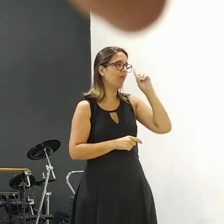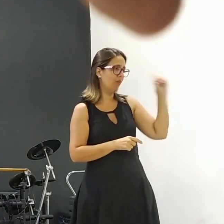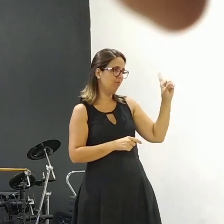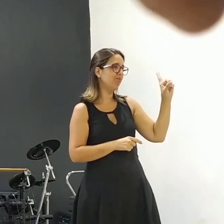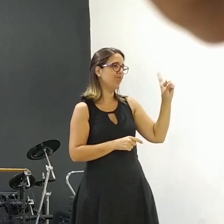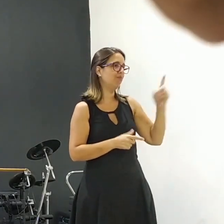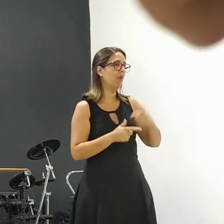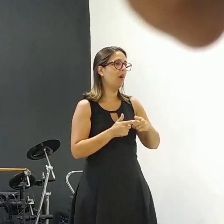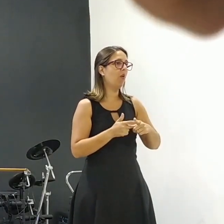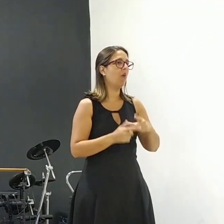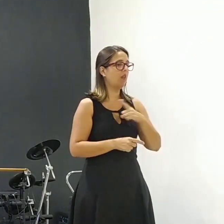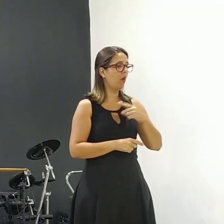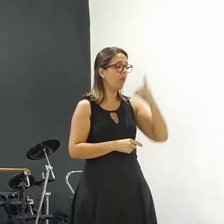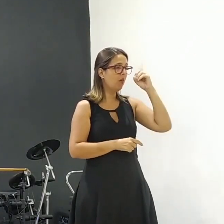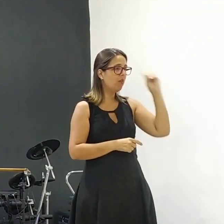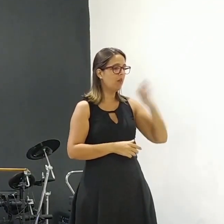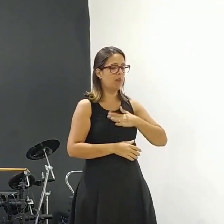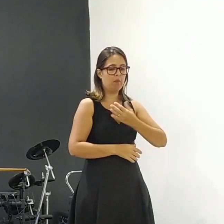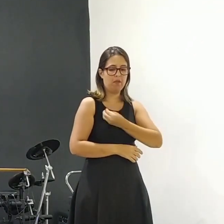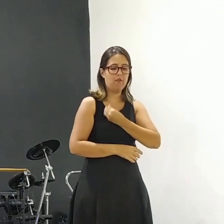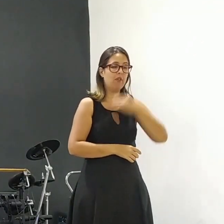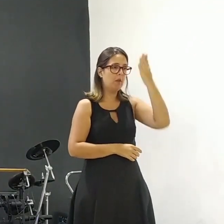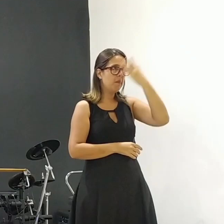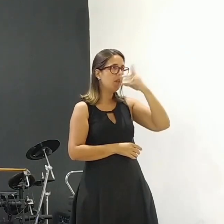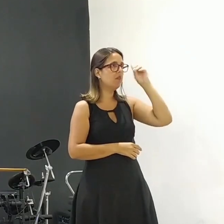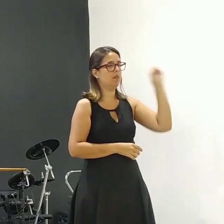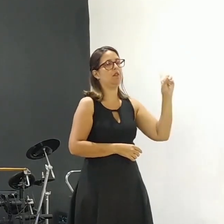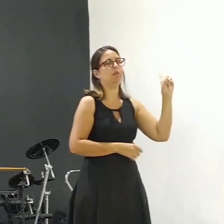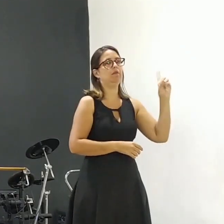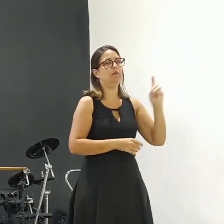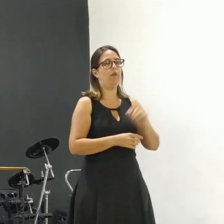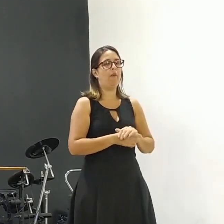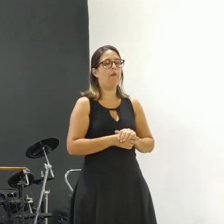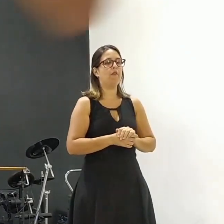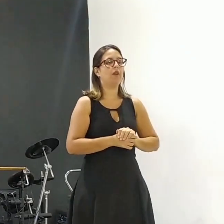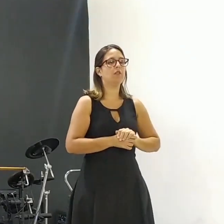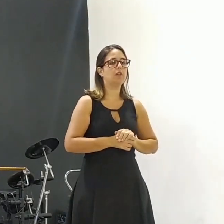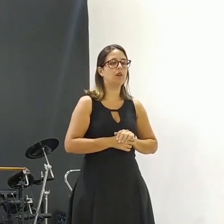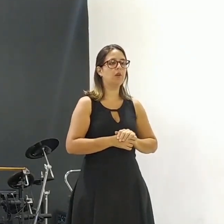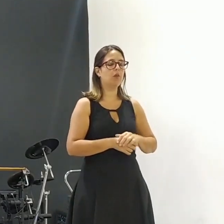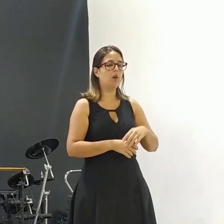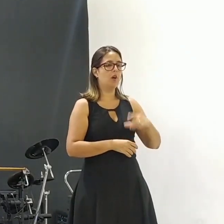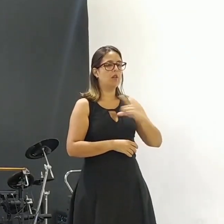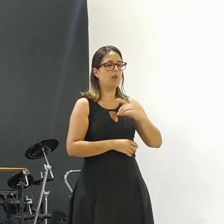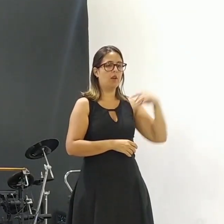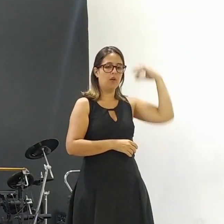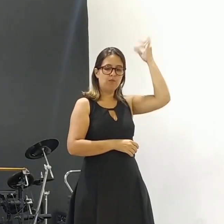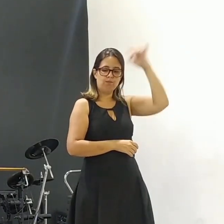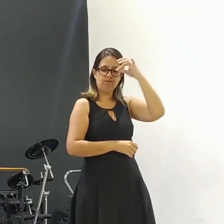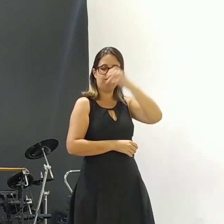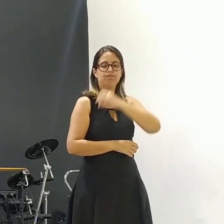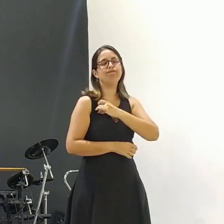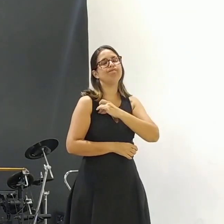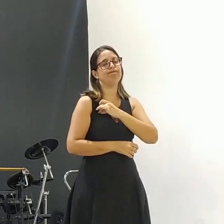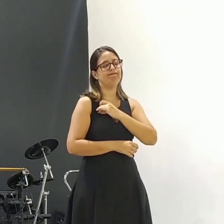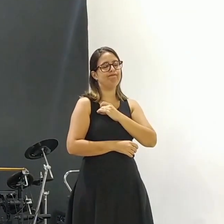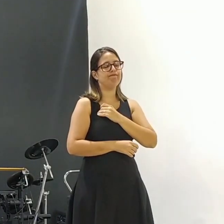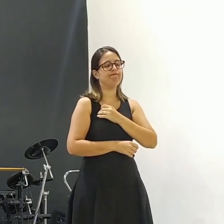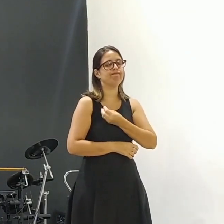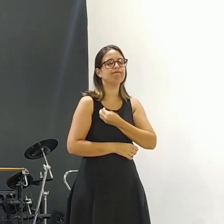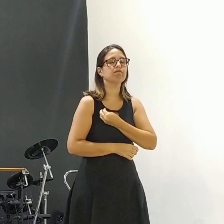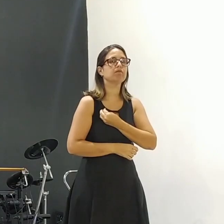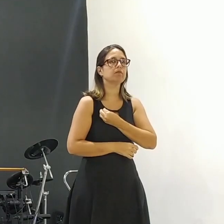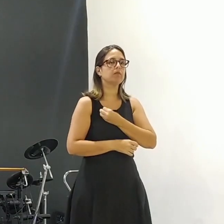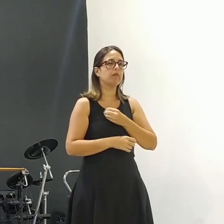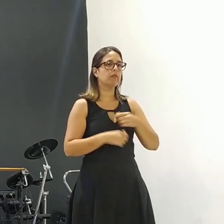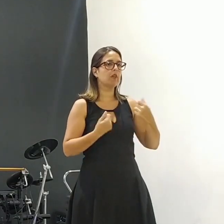Porque quando eu tenho Deus na minha vida, a presença de Deus faz com que eu produza fruto, o fruto do Espírito Santo. Amém? Então é preciso